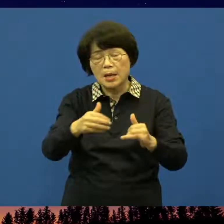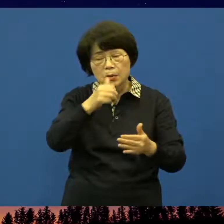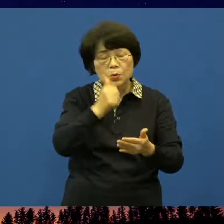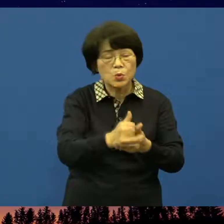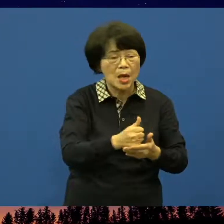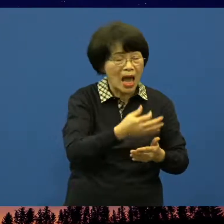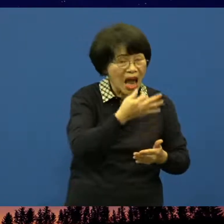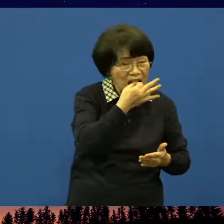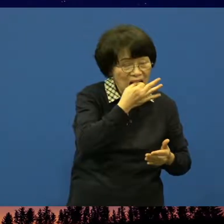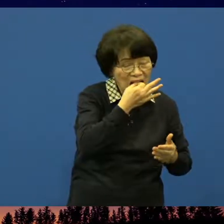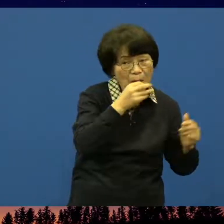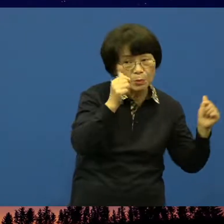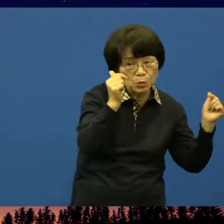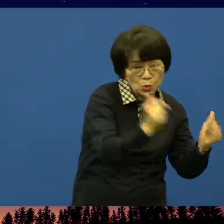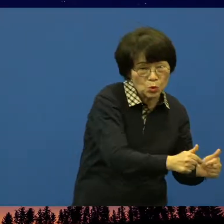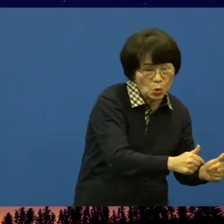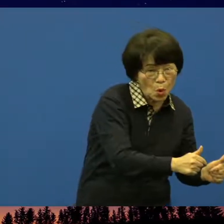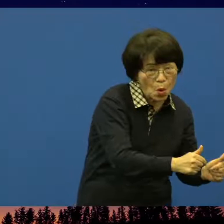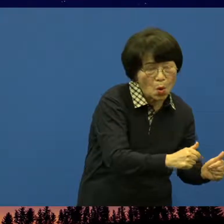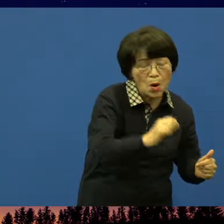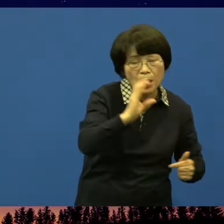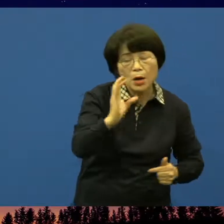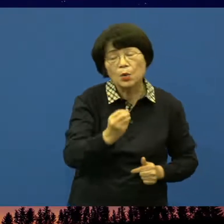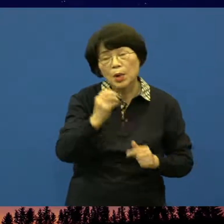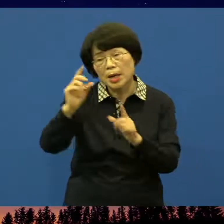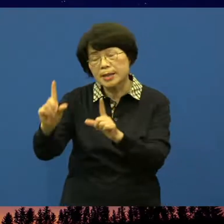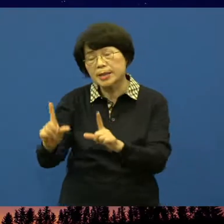그리스도를 닮아가고자 하는 열망이 우리 안에 일어나는 것이죠.